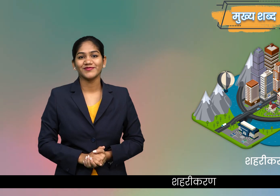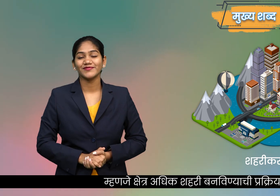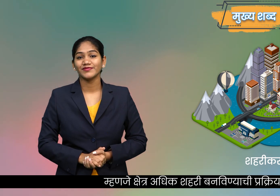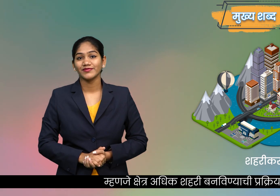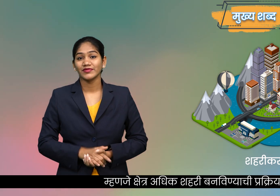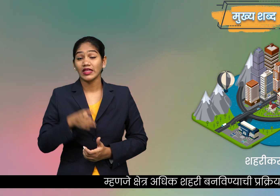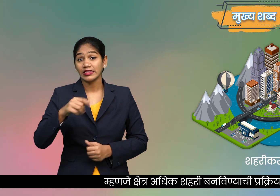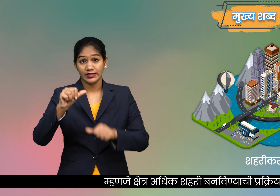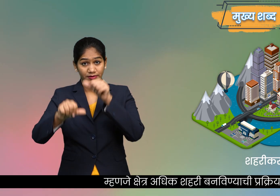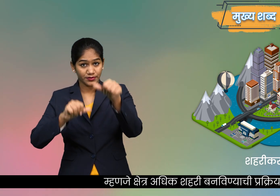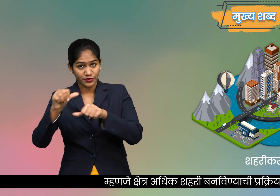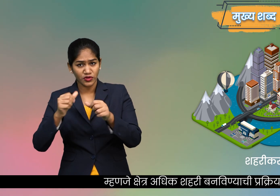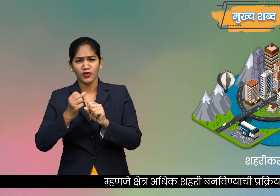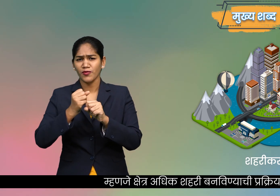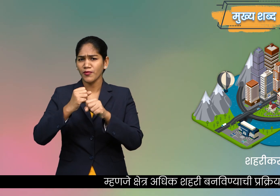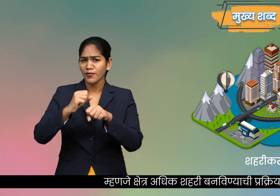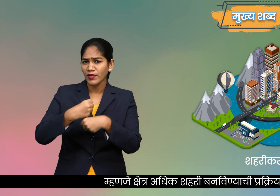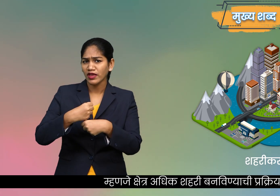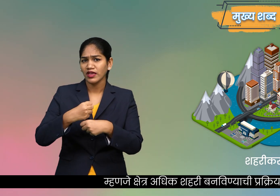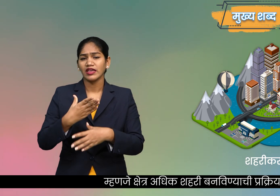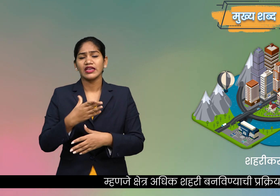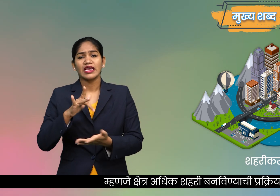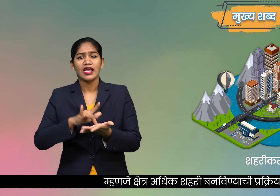म्हणजे क्षेत्र अधिक शहरी बनवण्याची प्रक्रिया.